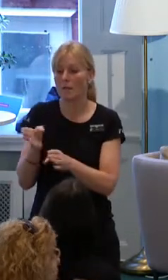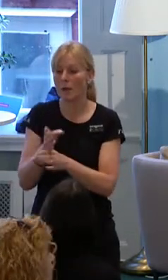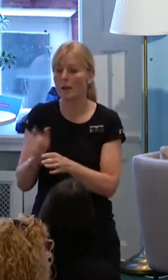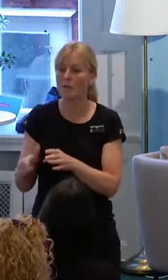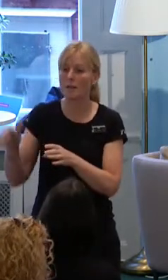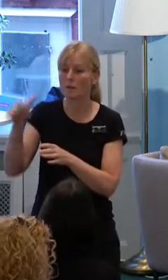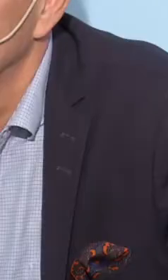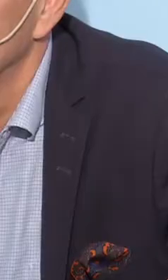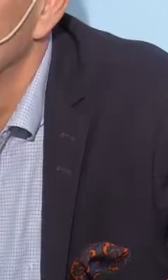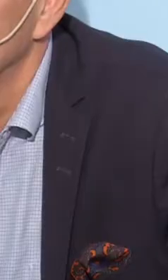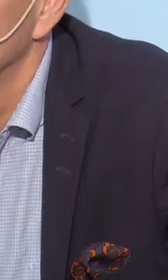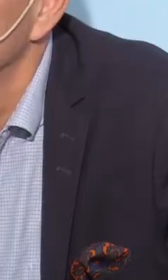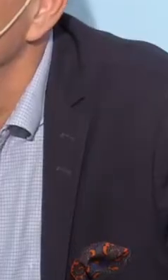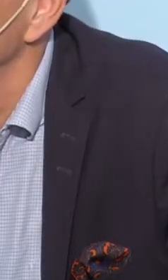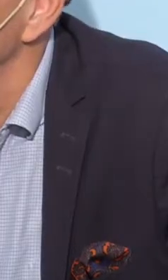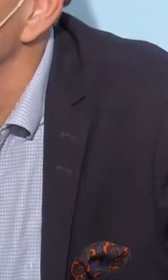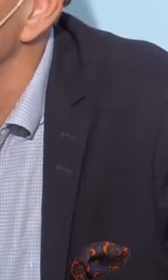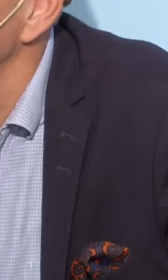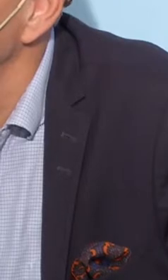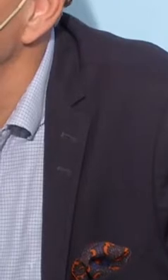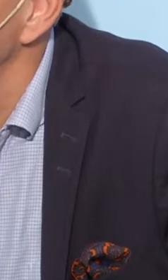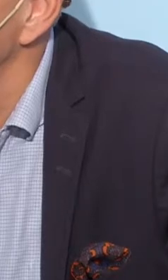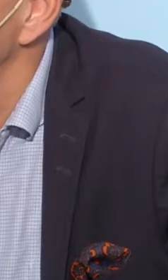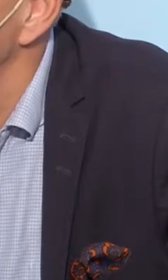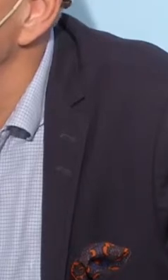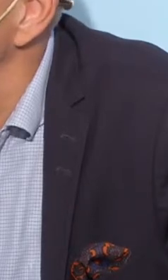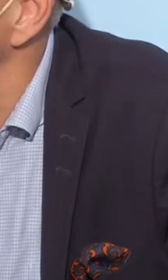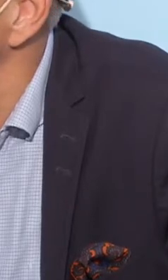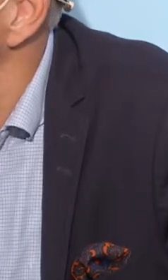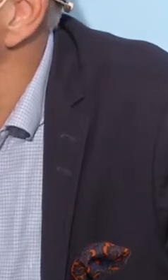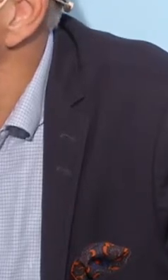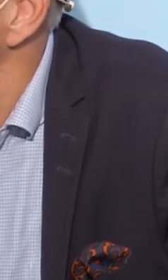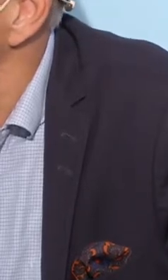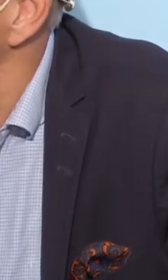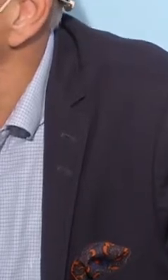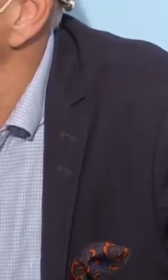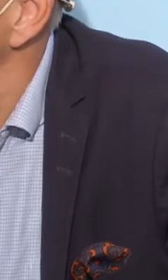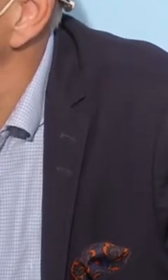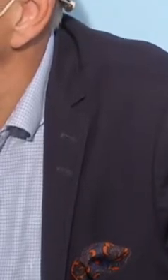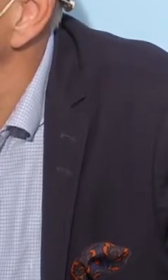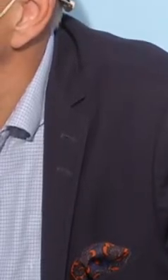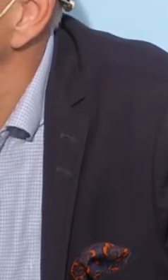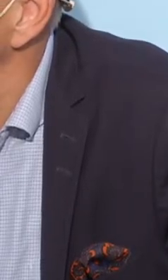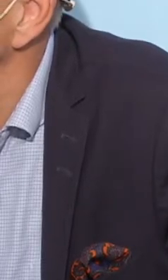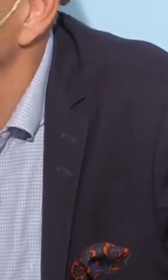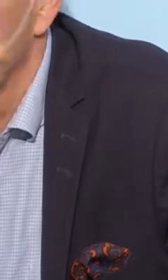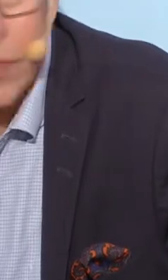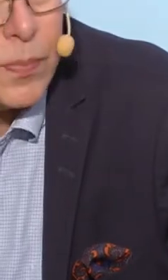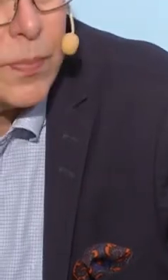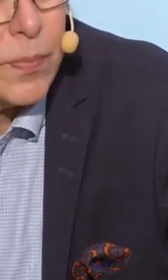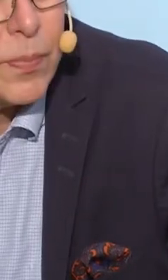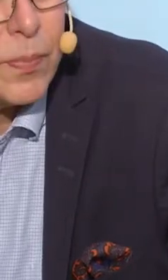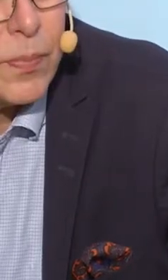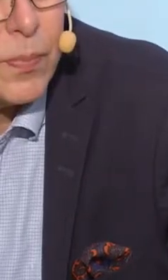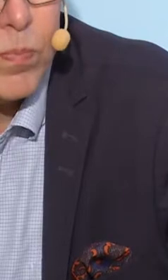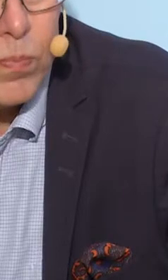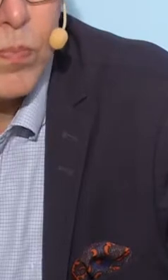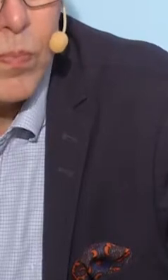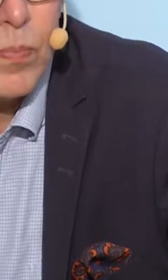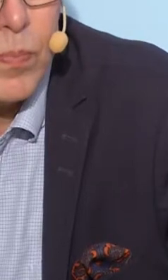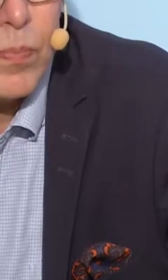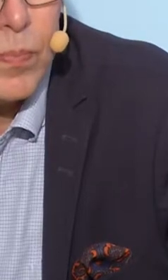bruka eller läsa något, där du tänker, vad ska jag då bruka det här till efteråt? Så jag tror den här motivation, att det är verkligen